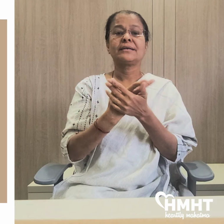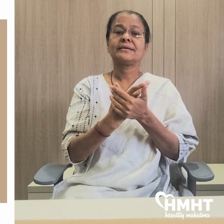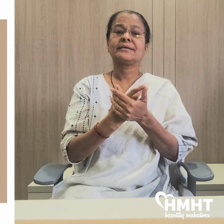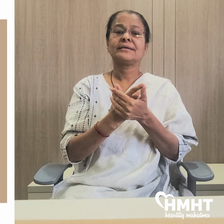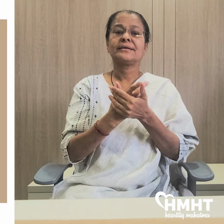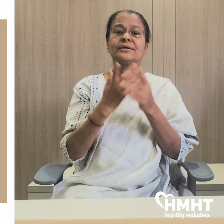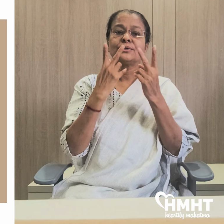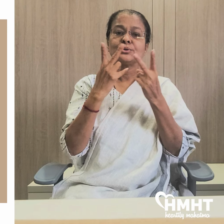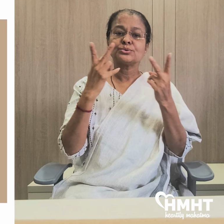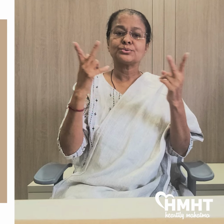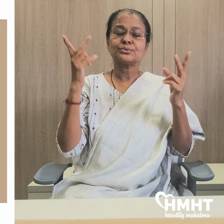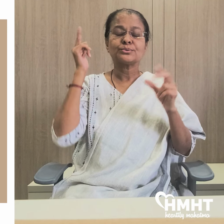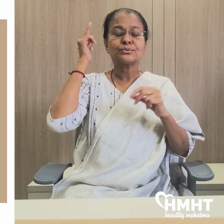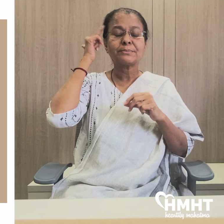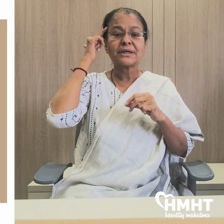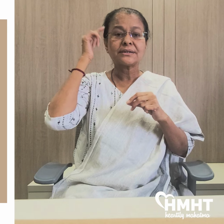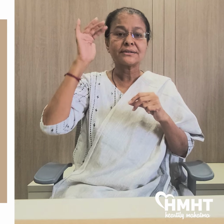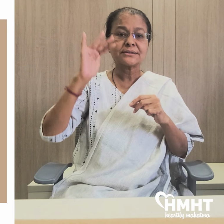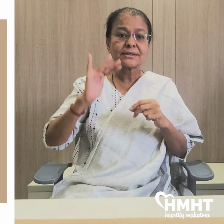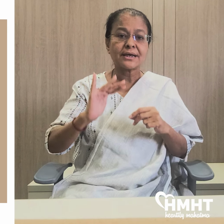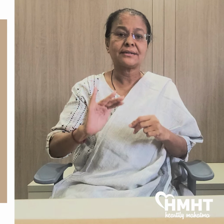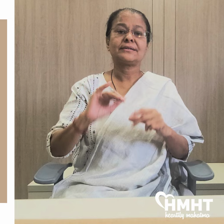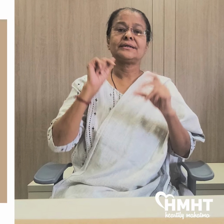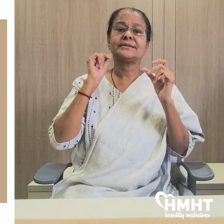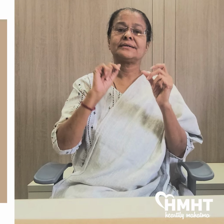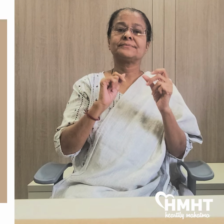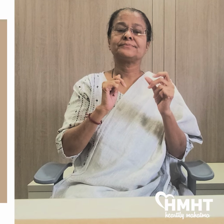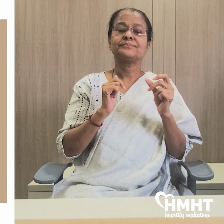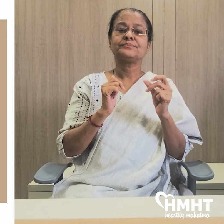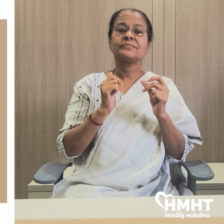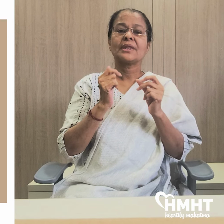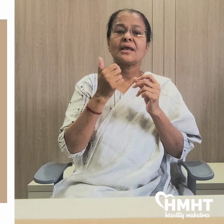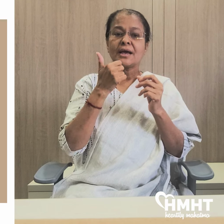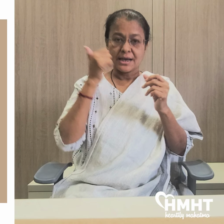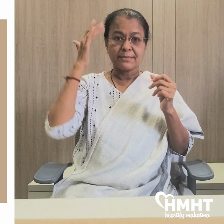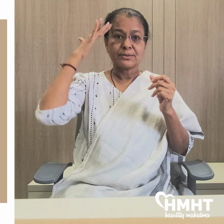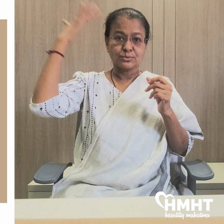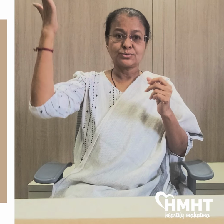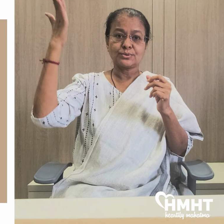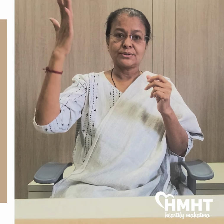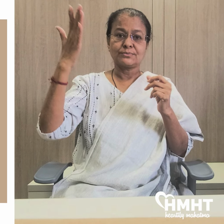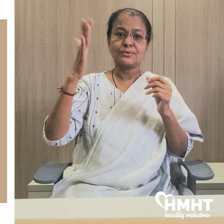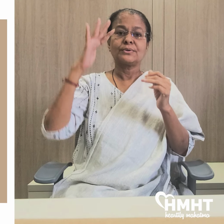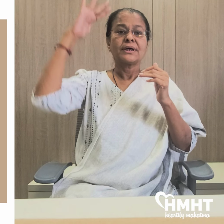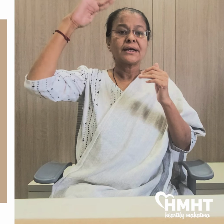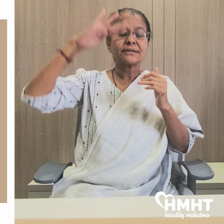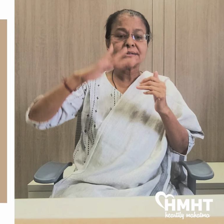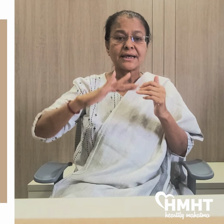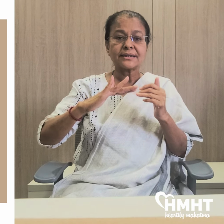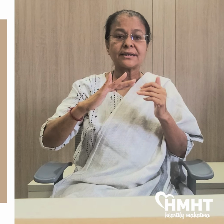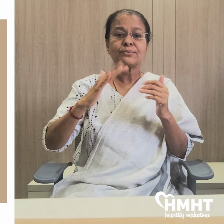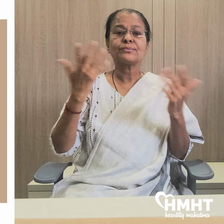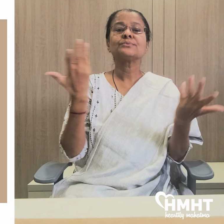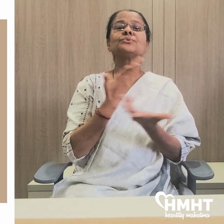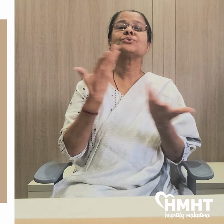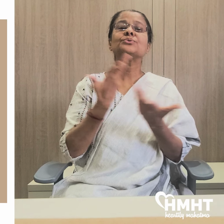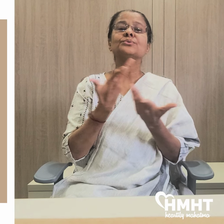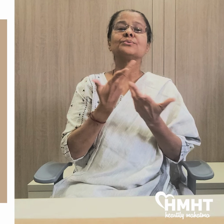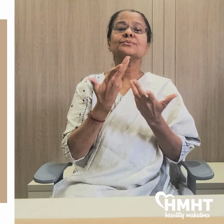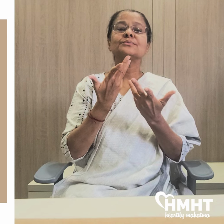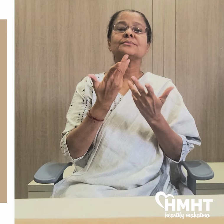વઢવું કે ના વઢવું સમજણ પાડી, પણ આપણો અભિપ્રાય છે એમ પાછળ, કે માણસોને વઢીએ તો જ કામ થાય, થોડુંક